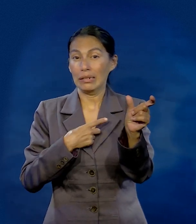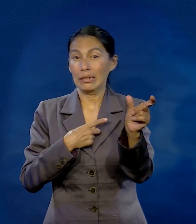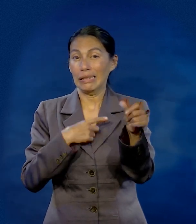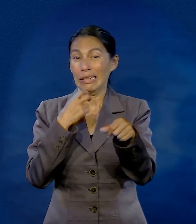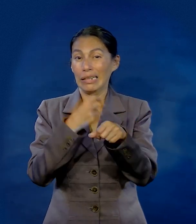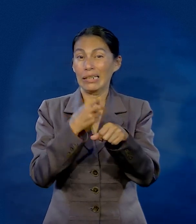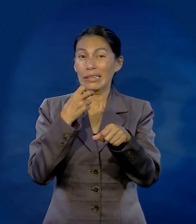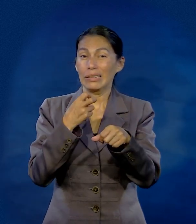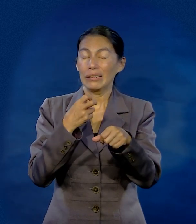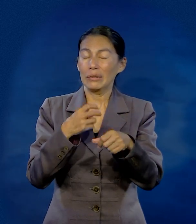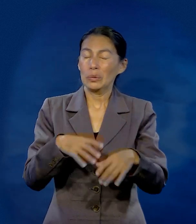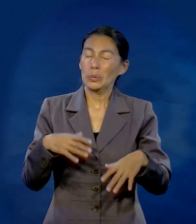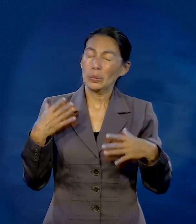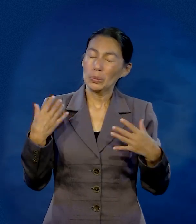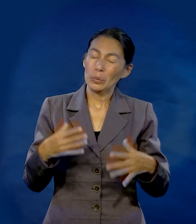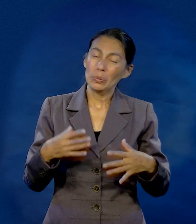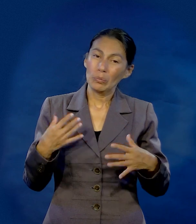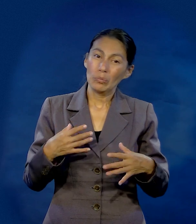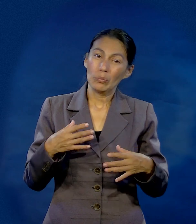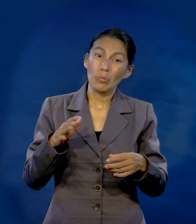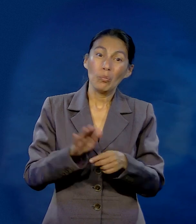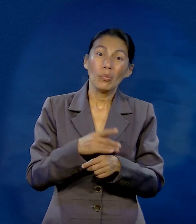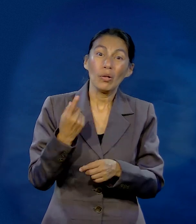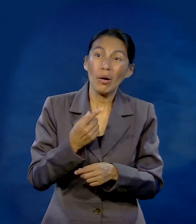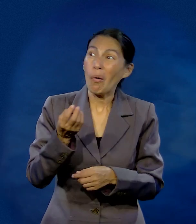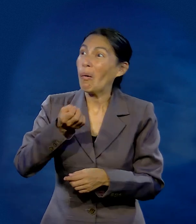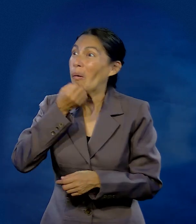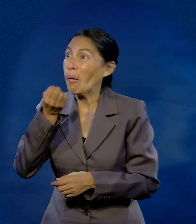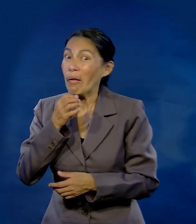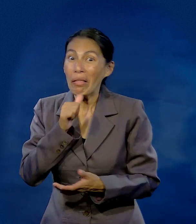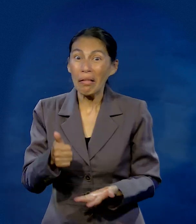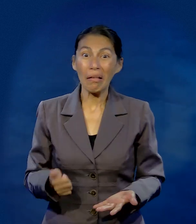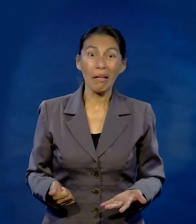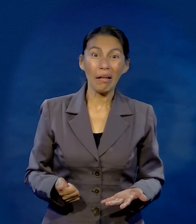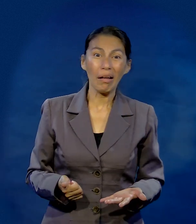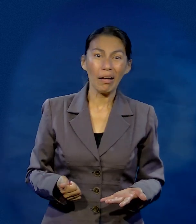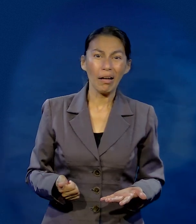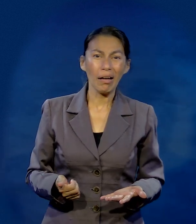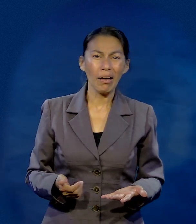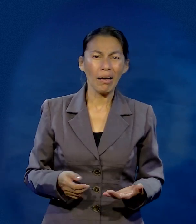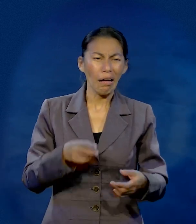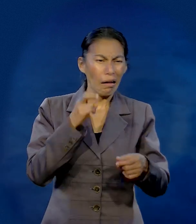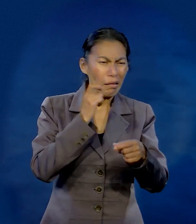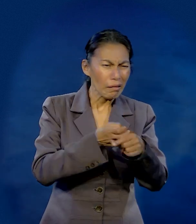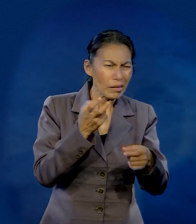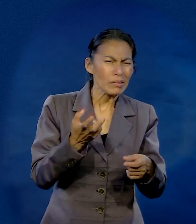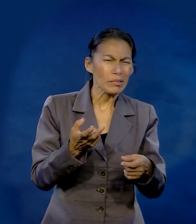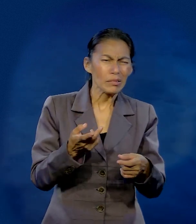felicidades y el señor dice felicidades necio